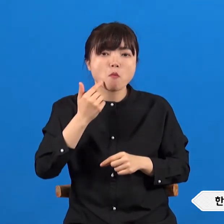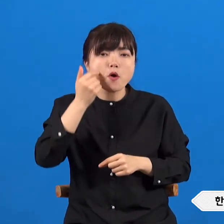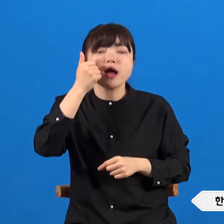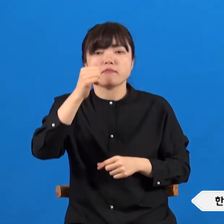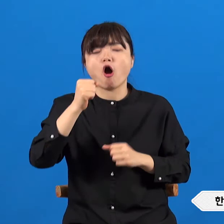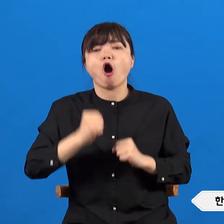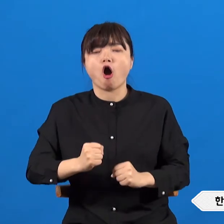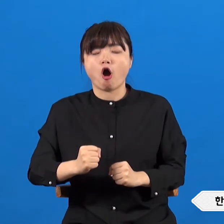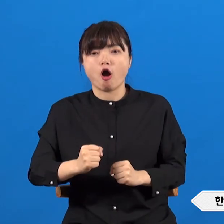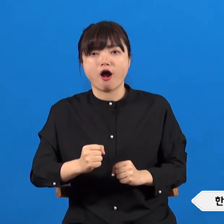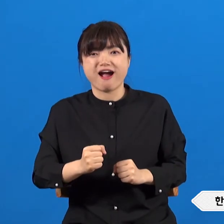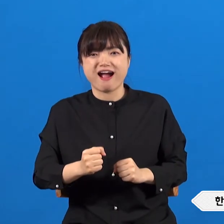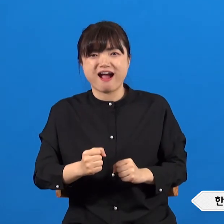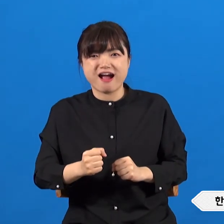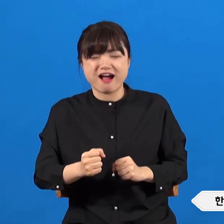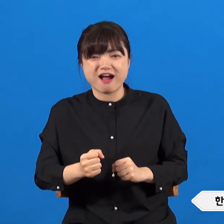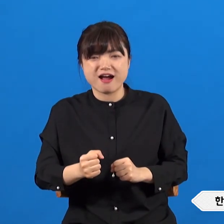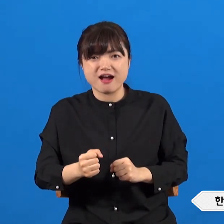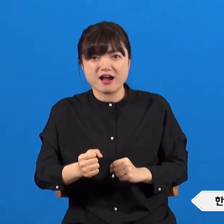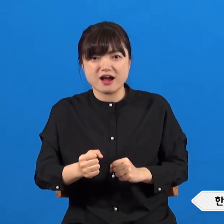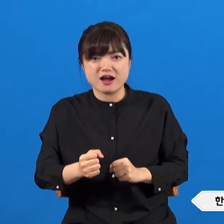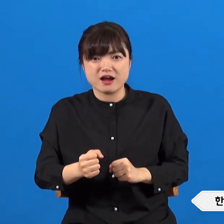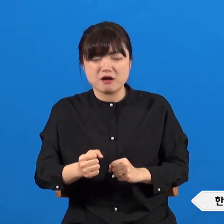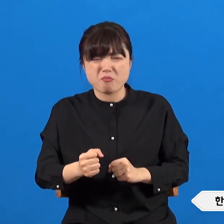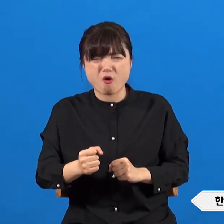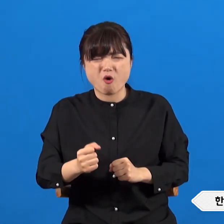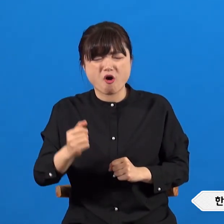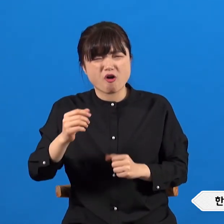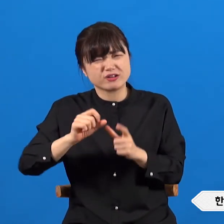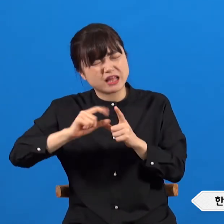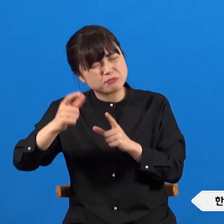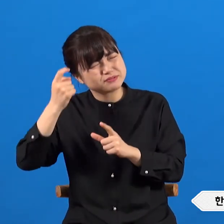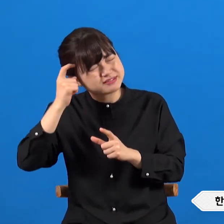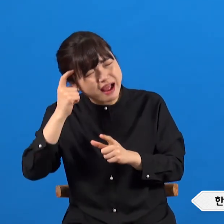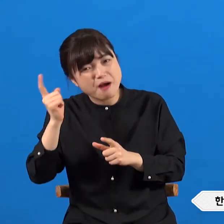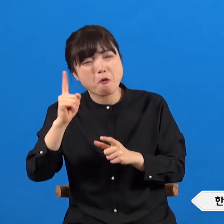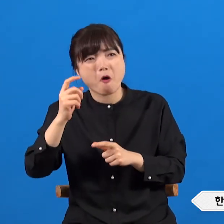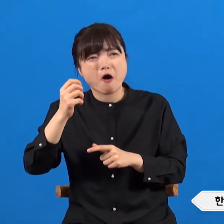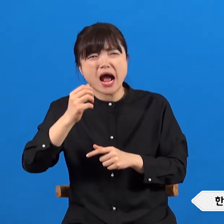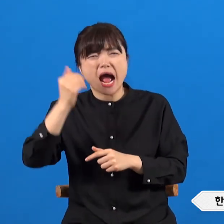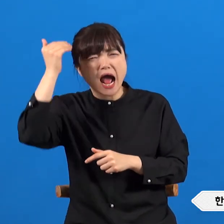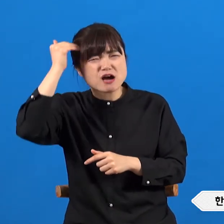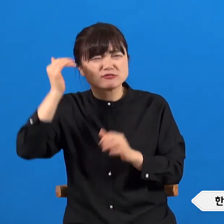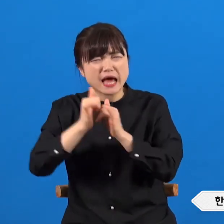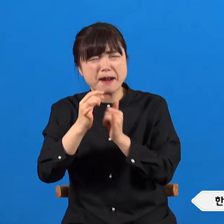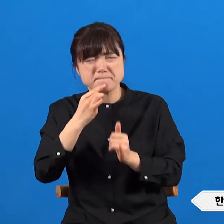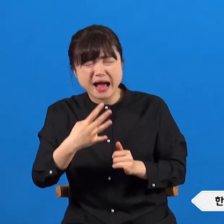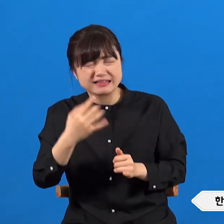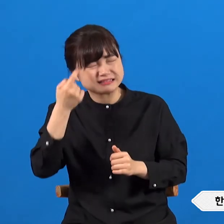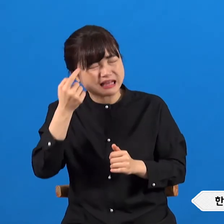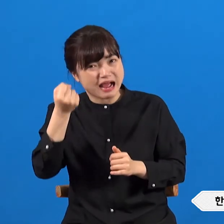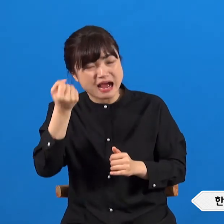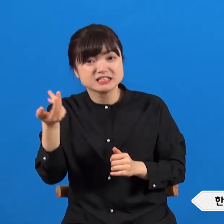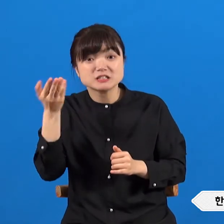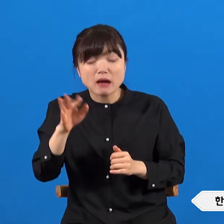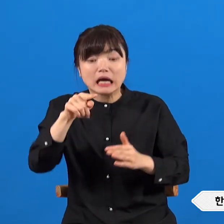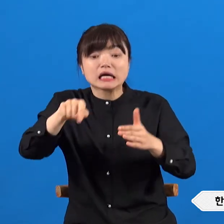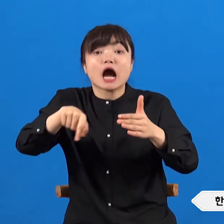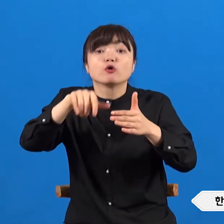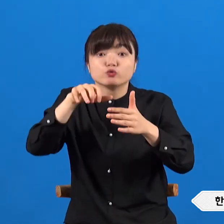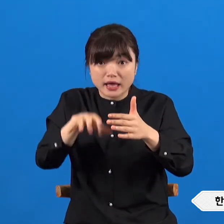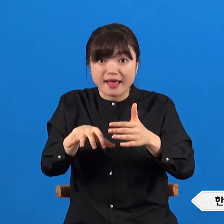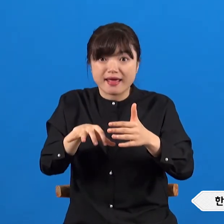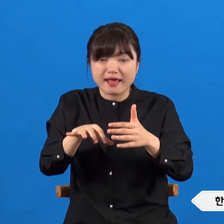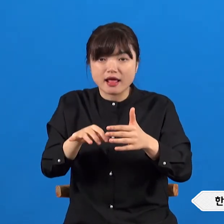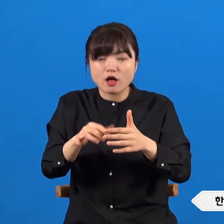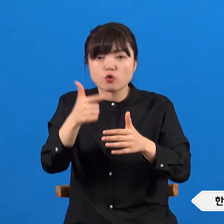우리는 청계천 뚝방촌 하면 김진홍, 재정구 그런 사람들만 생각하는데 사실은 그 사역의